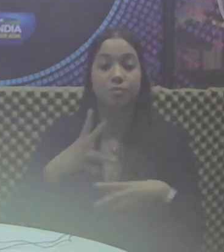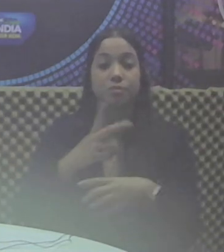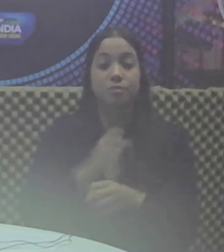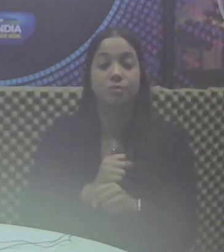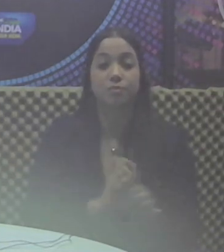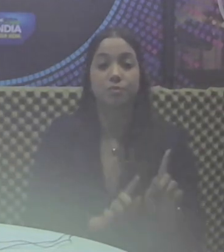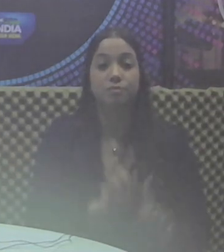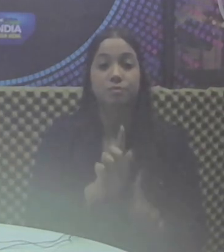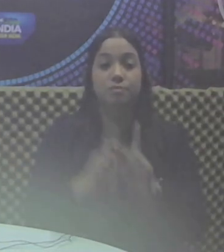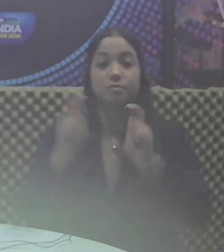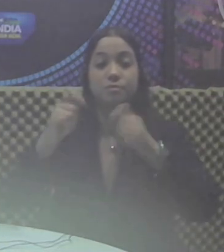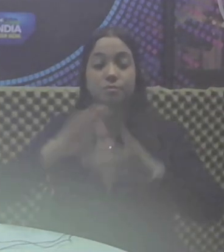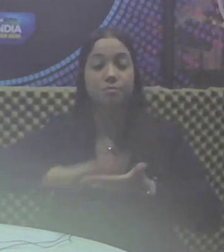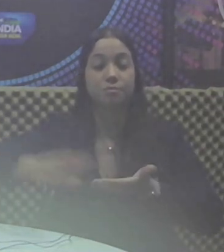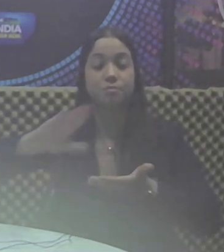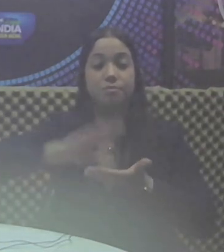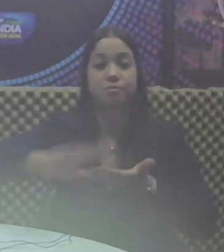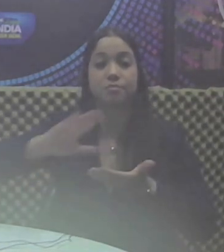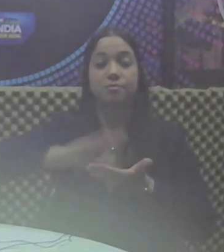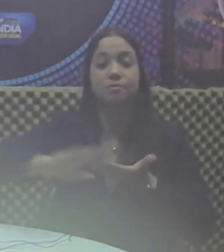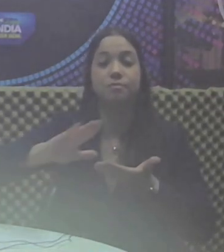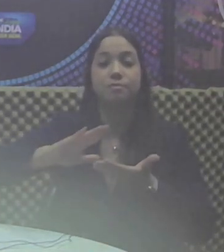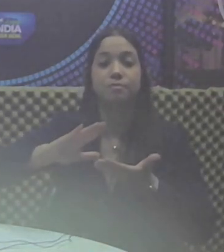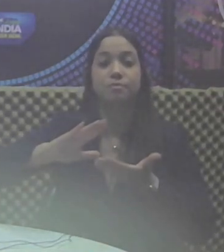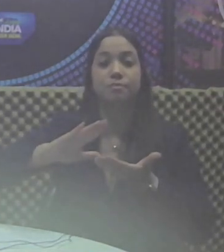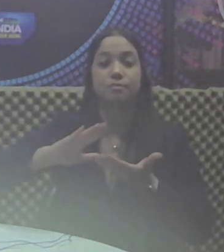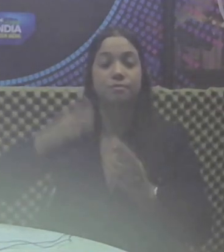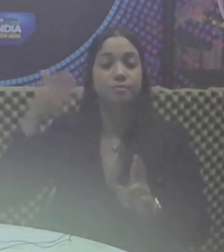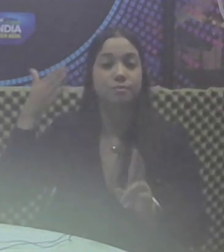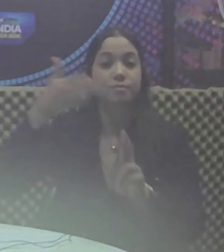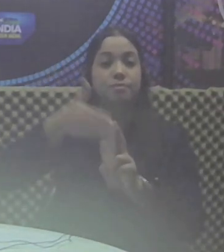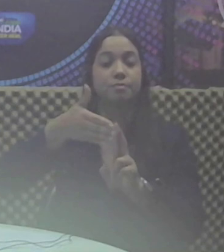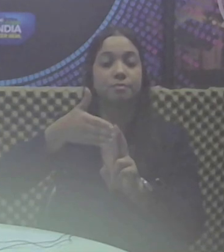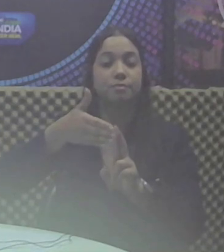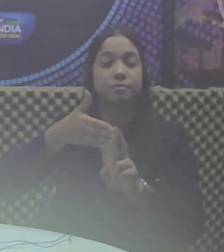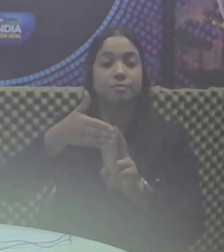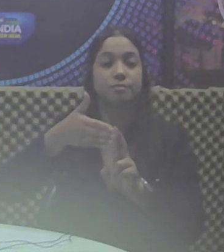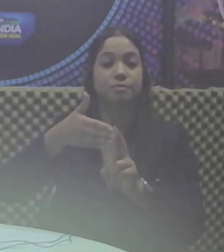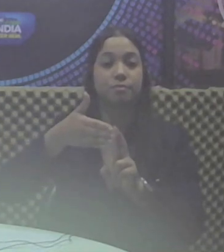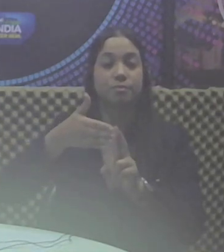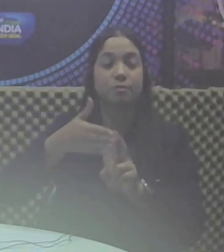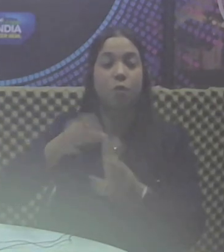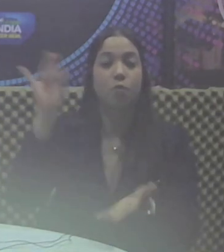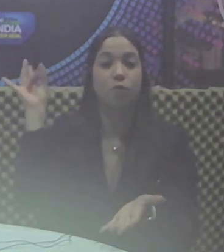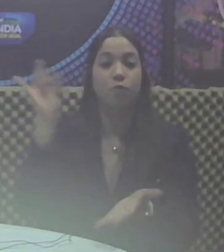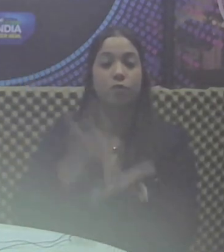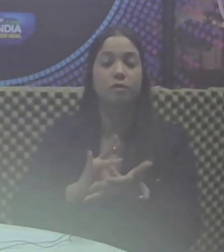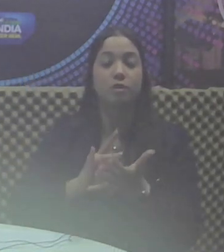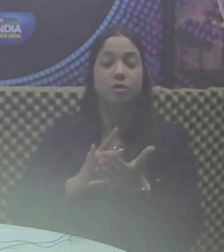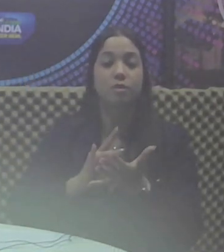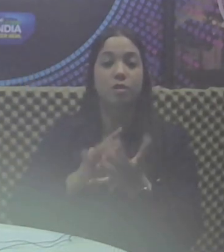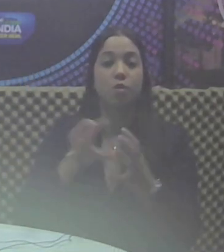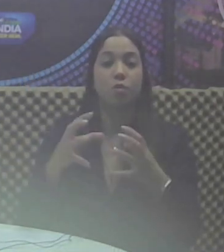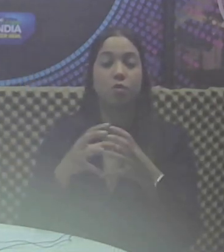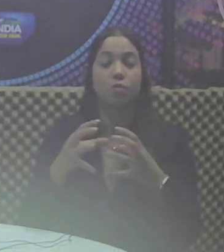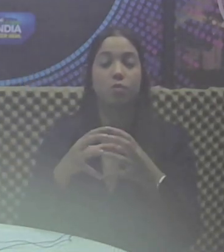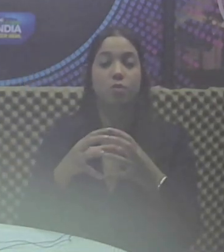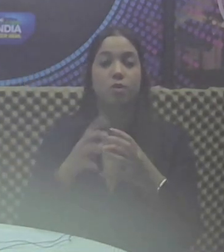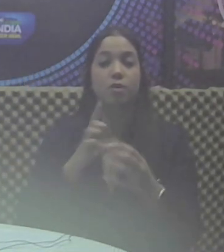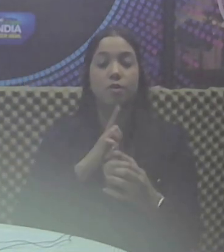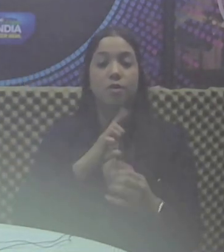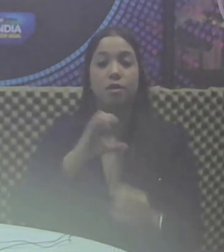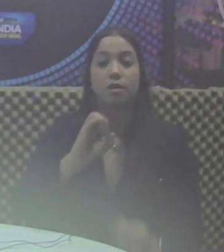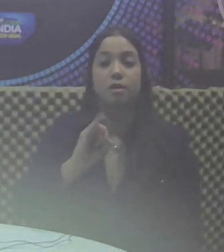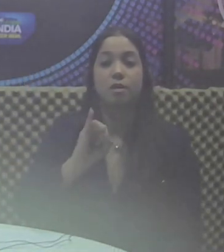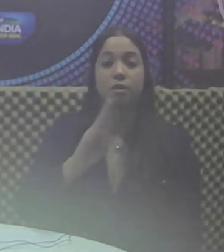de potencial de consumo e que usa como referência fontes de órgãos oficiais, entre os quais estão o